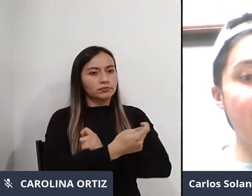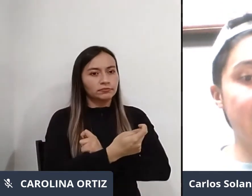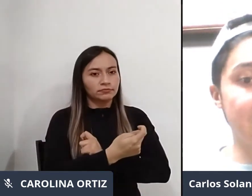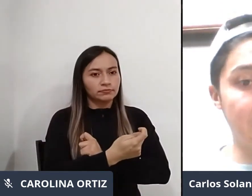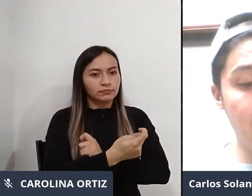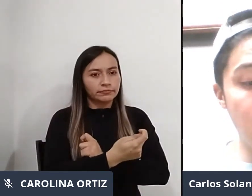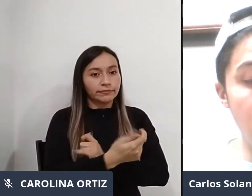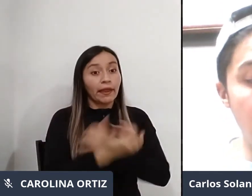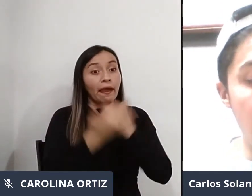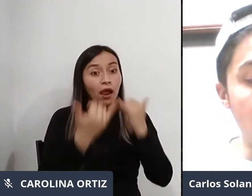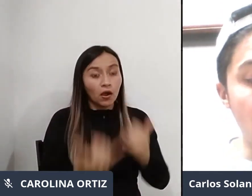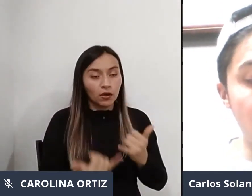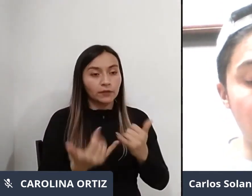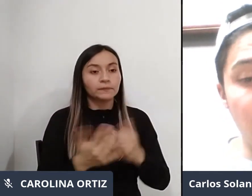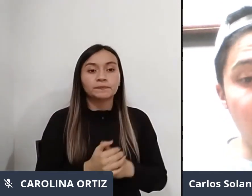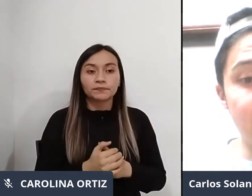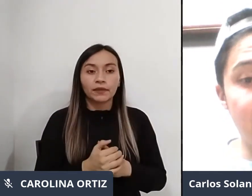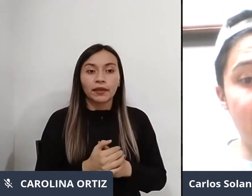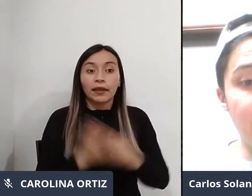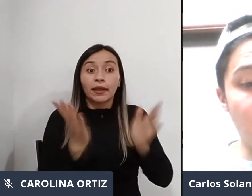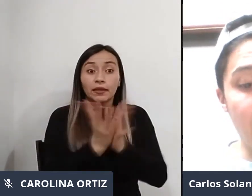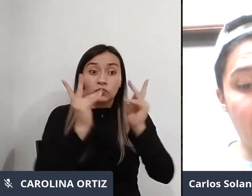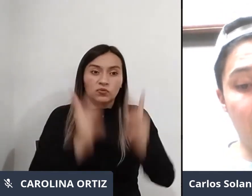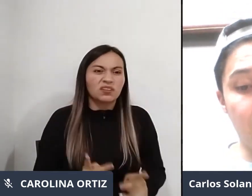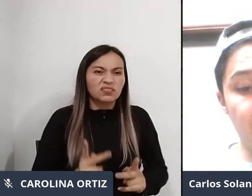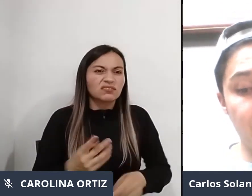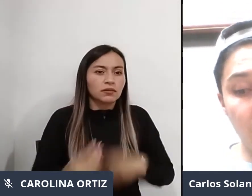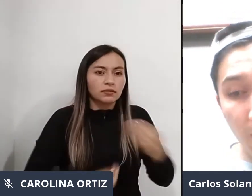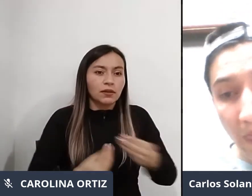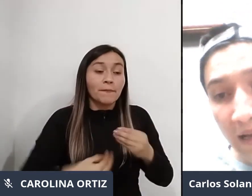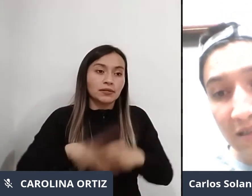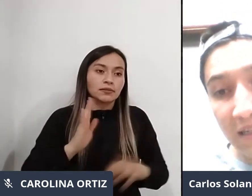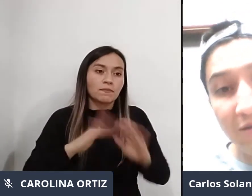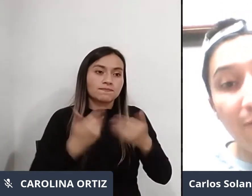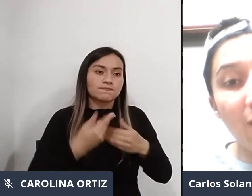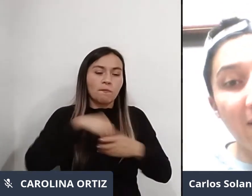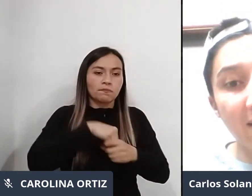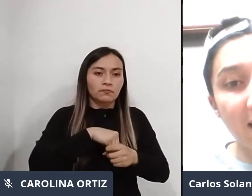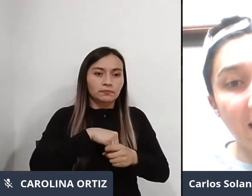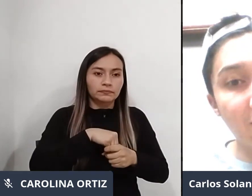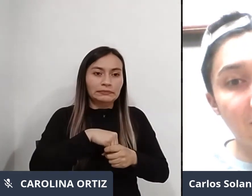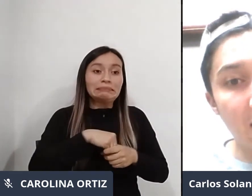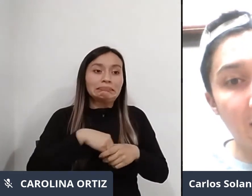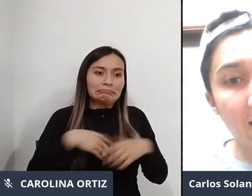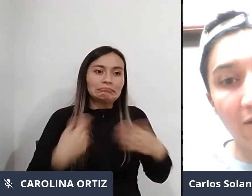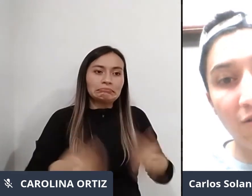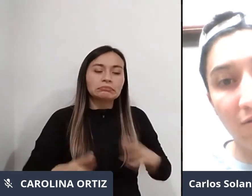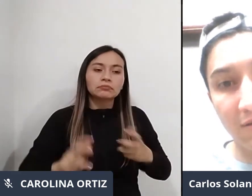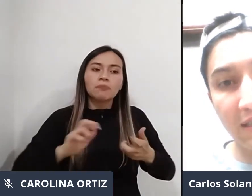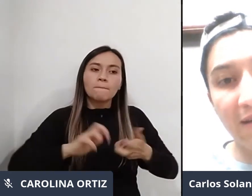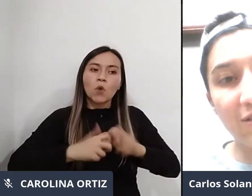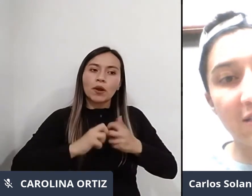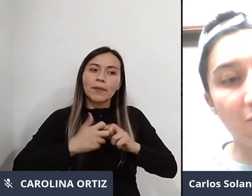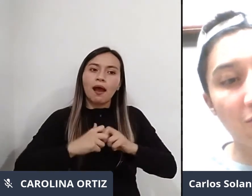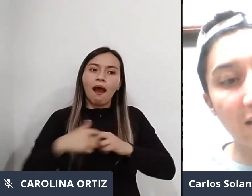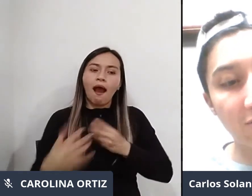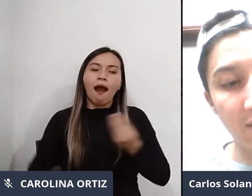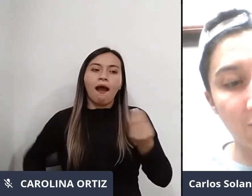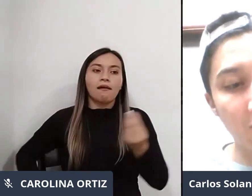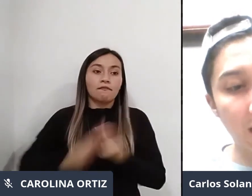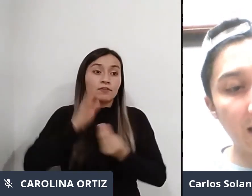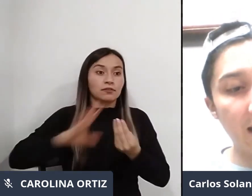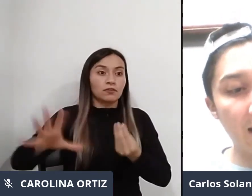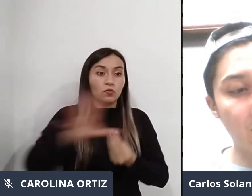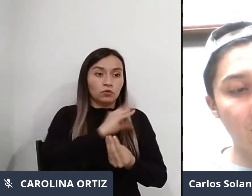chicos ahora, sobre todo los que están en colegios. Es una problemática que nos abarca a todos, ¿qué estamos haciendo con